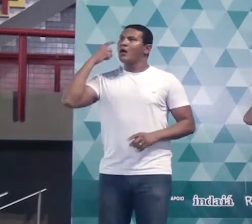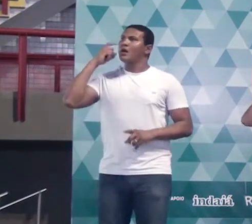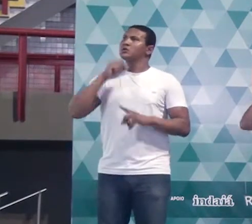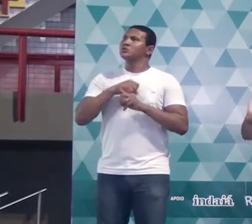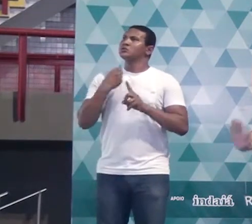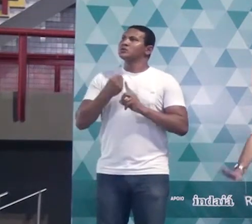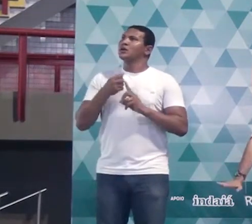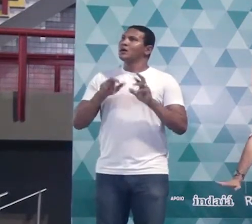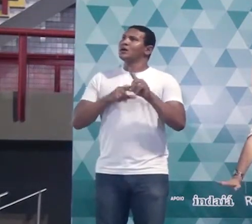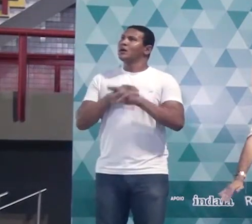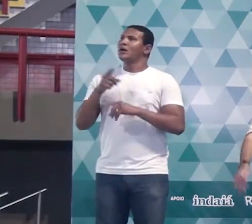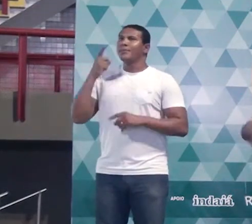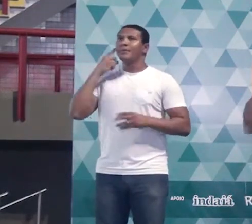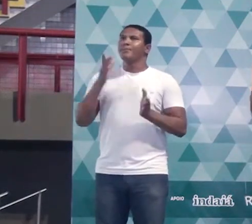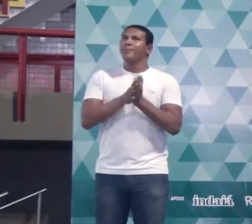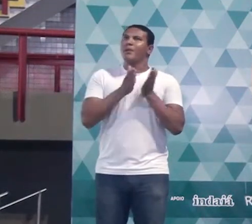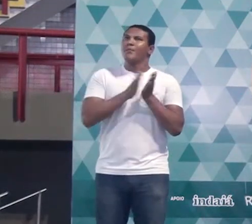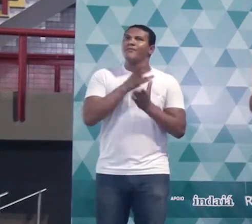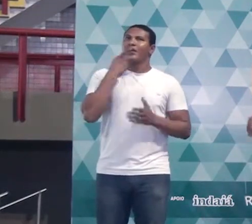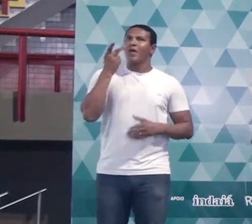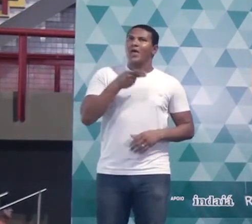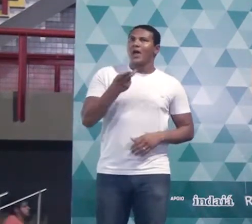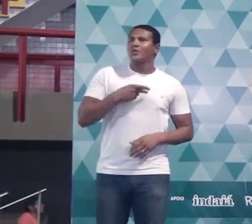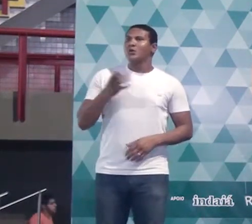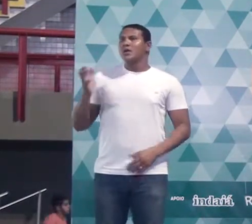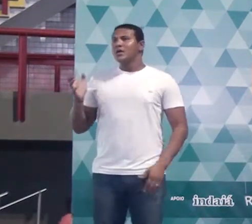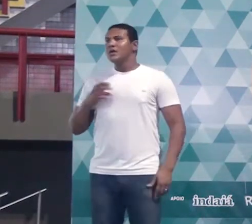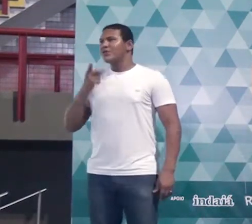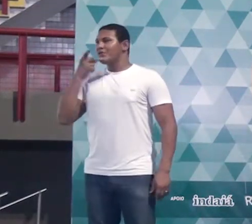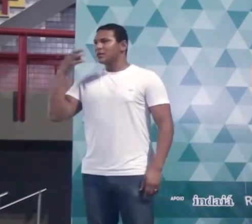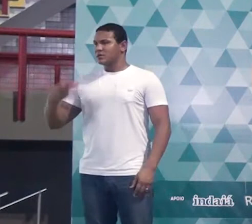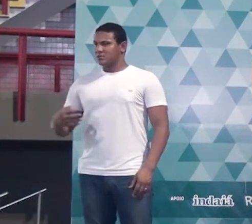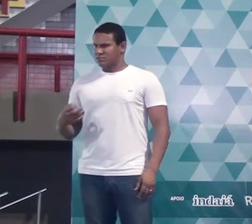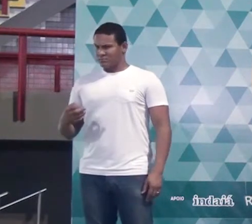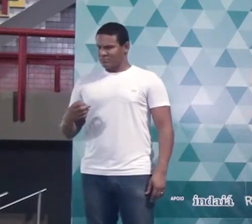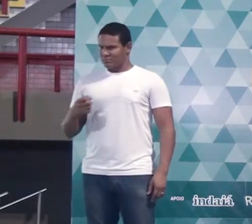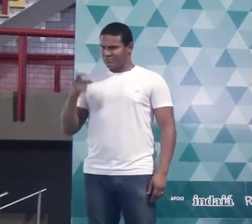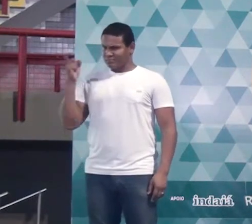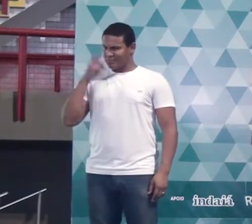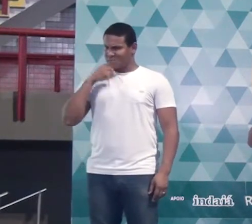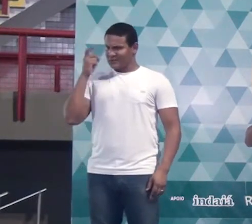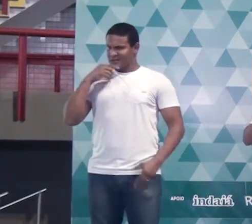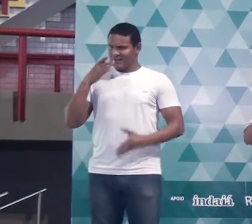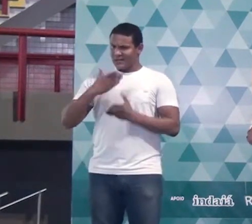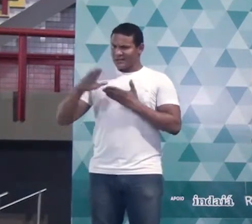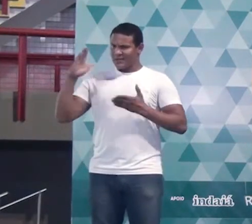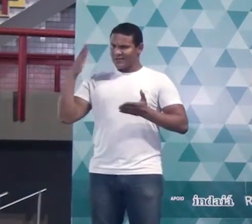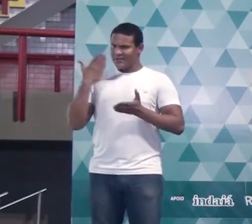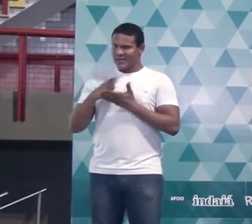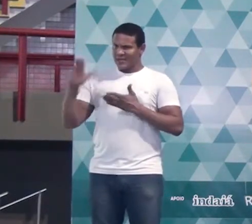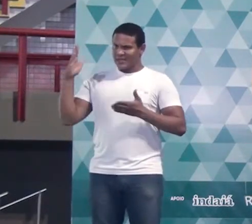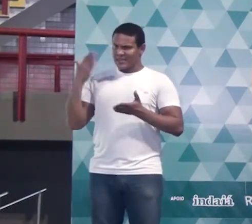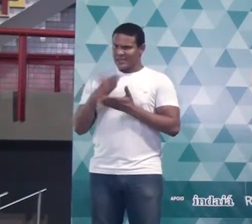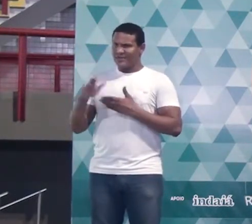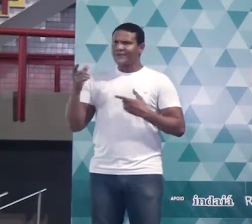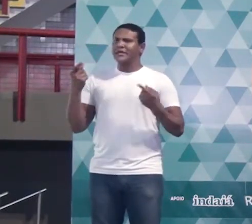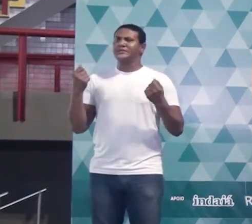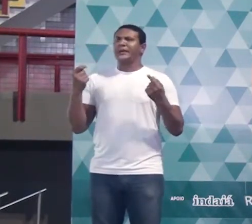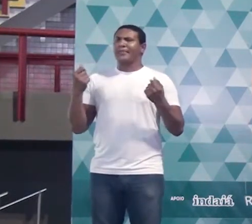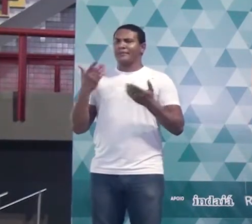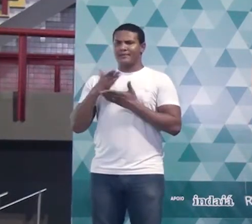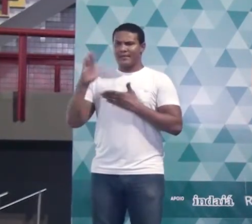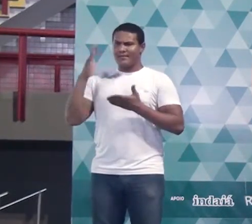já sei o que é. Pobre fala errado, rico fala certo. Mentira. Tem nada a ver com condição econômica.